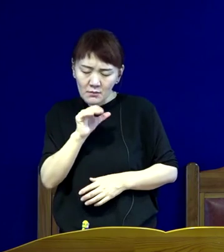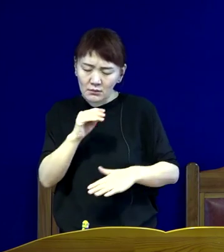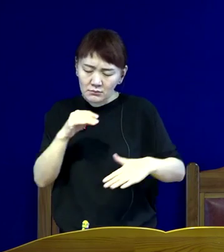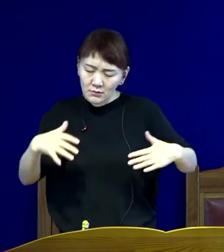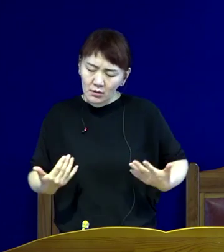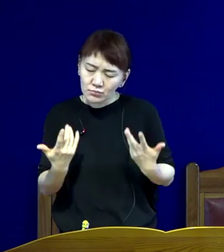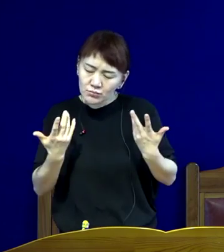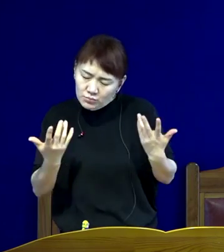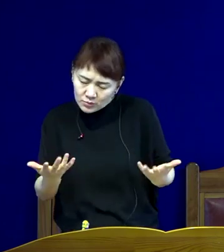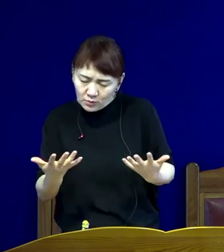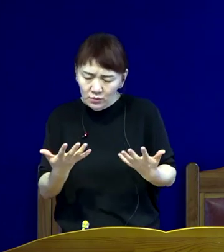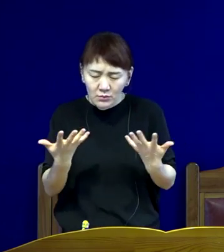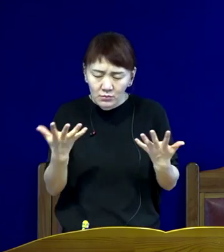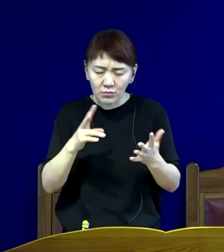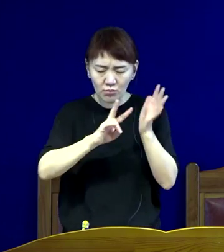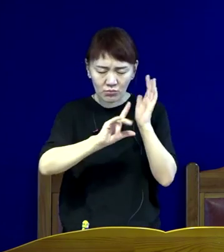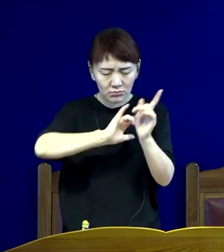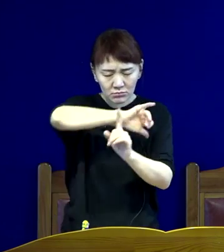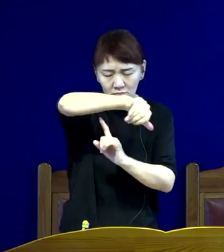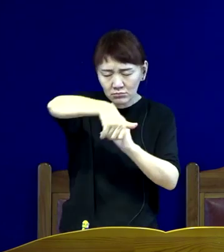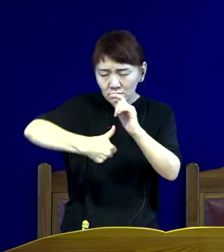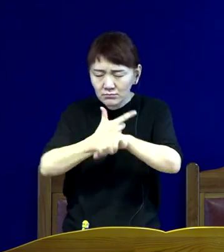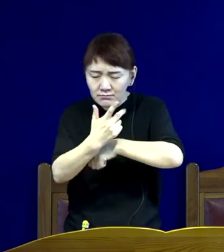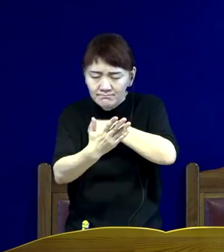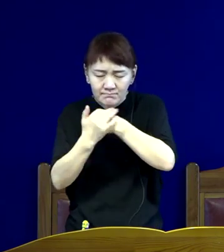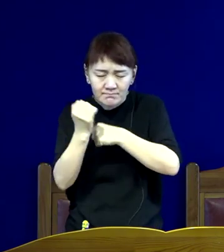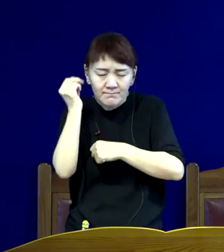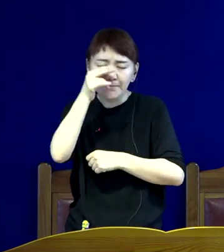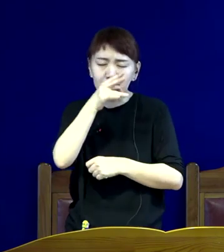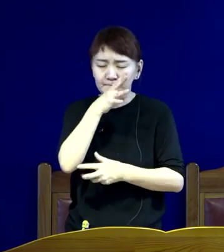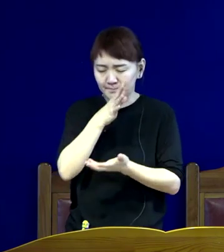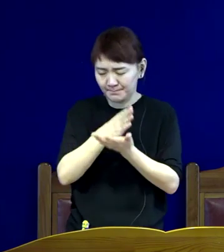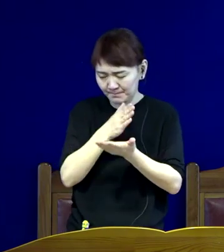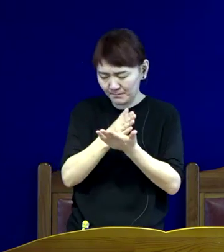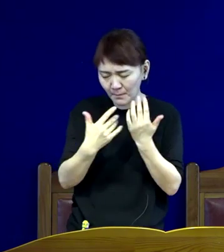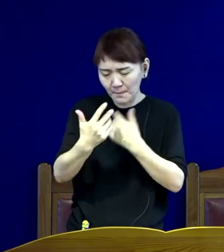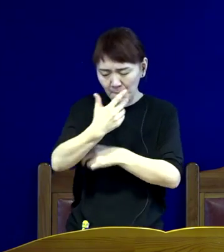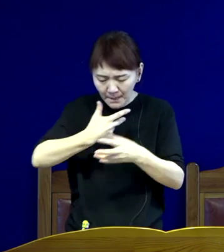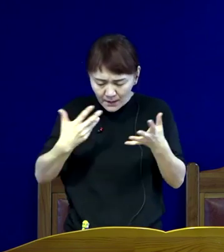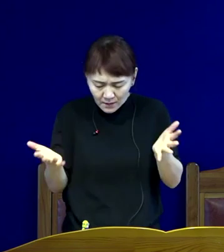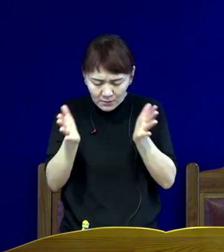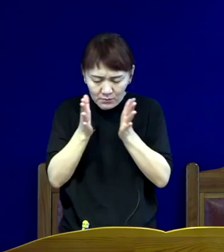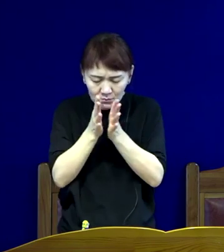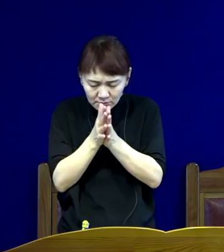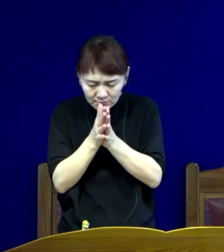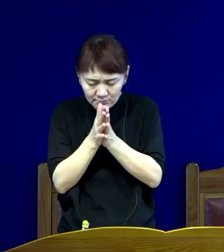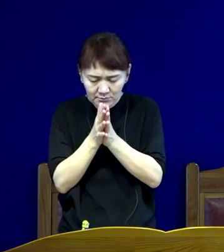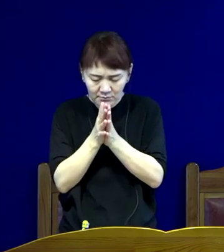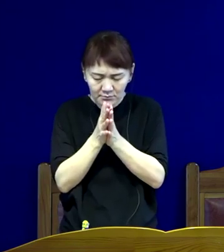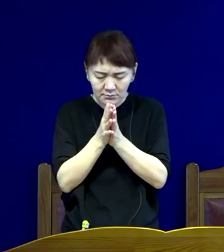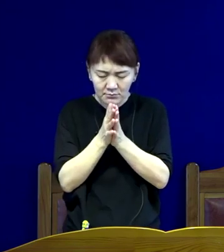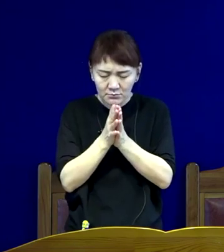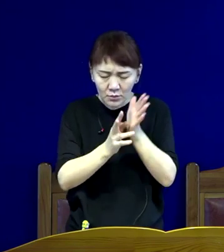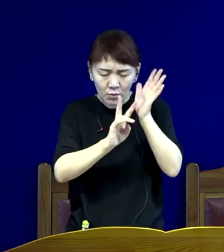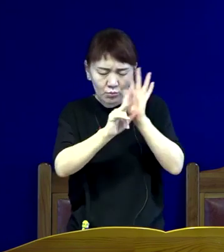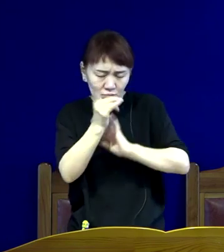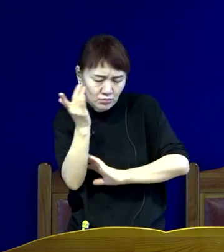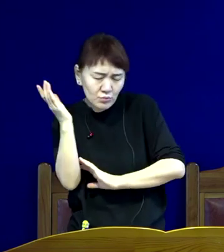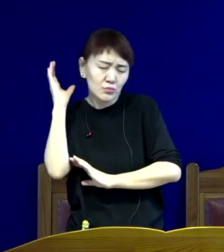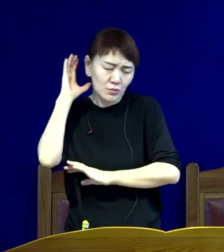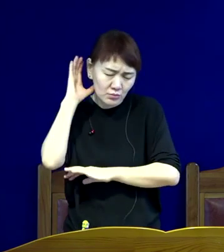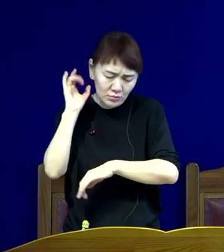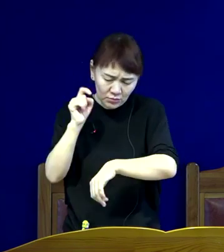원합니다. 함께하는 모든 시간 하나님께서 각 사람 마음을 열어주시고